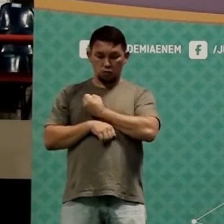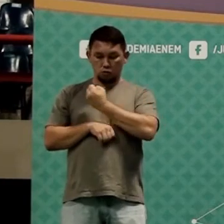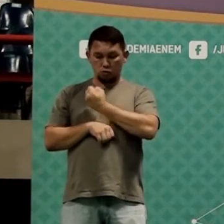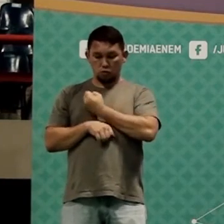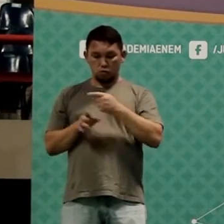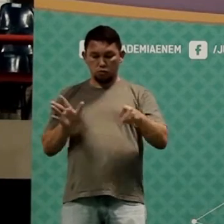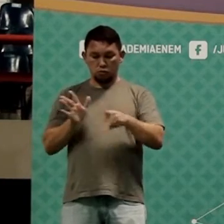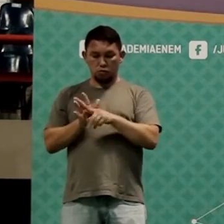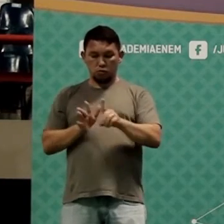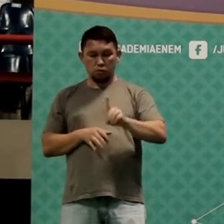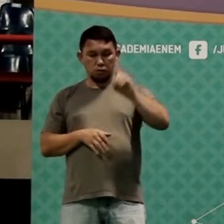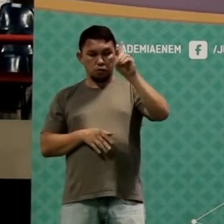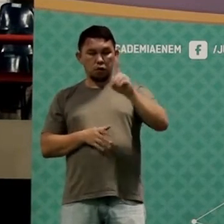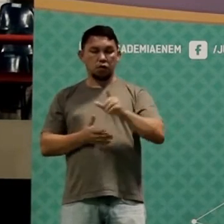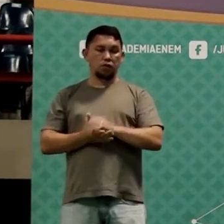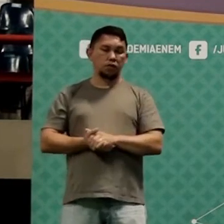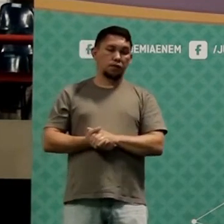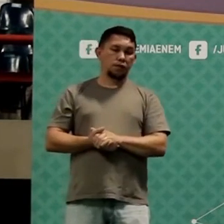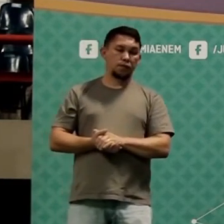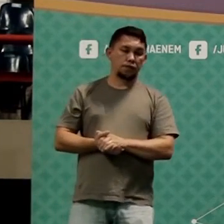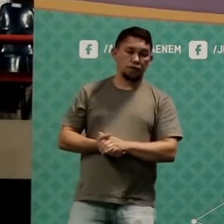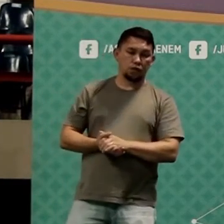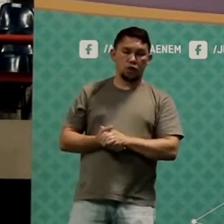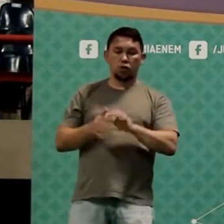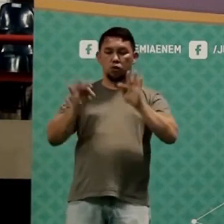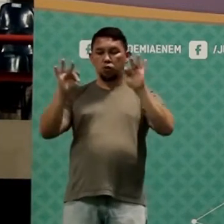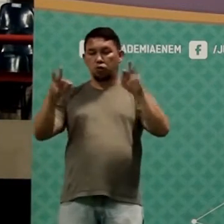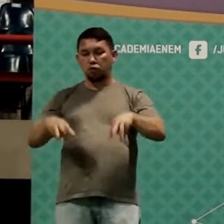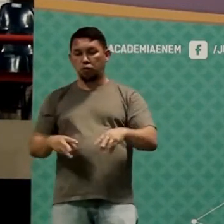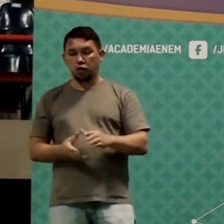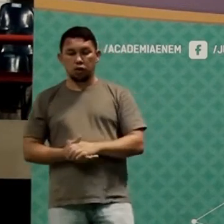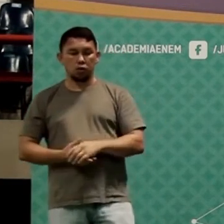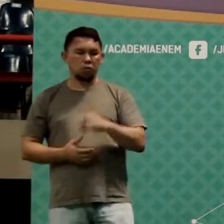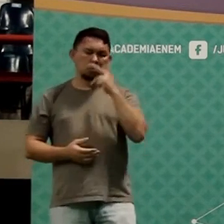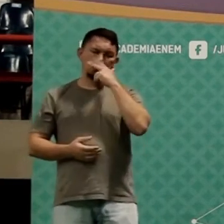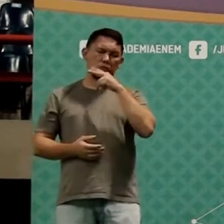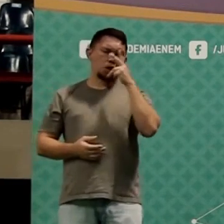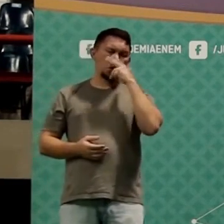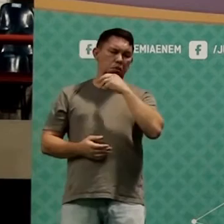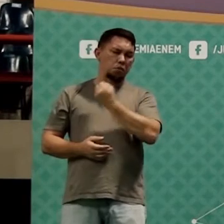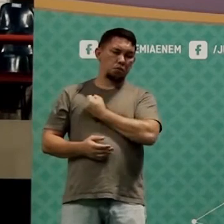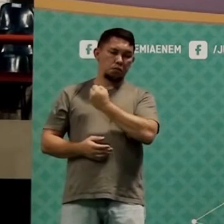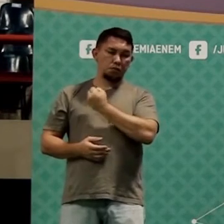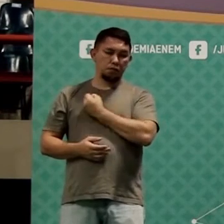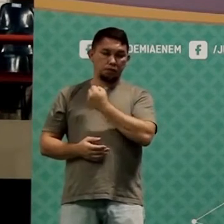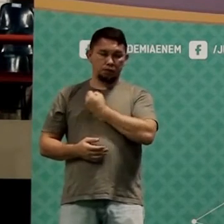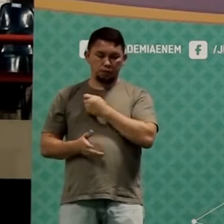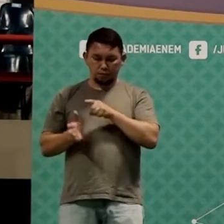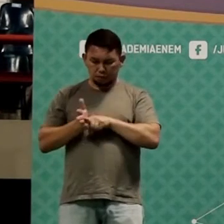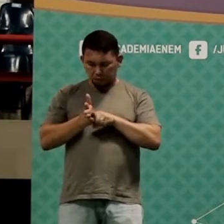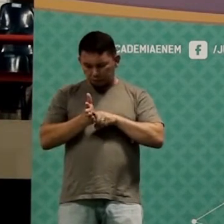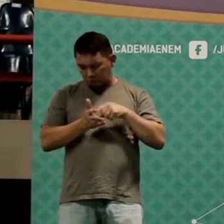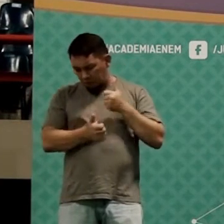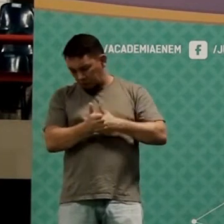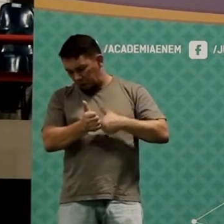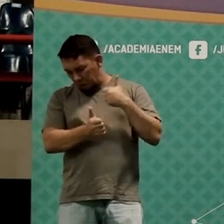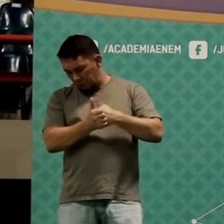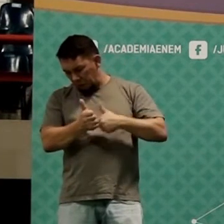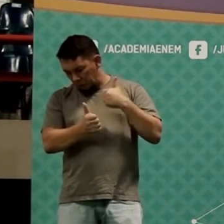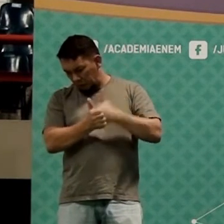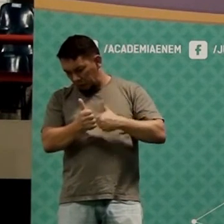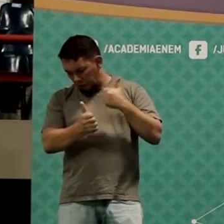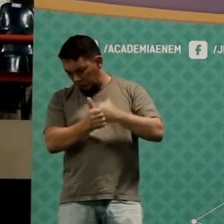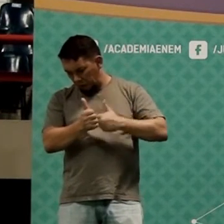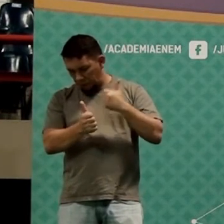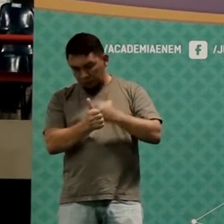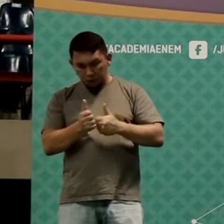divino. Tá certo? O Fi. Porque sempre era o mesmo número. Aí ele começou a ficar encucado. Se